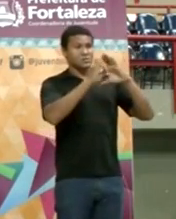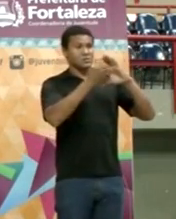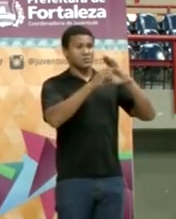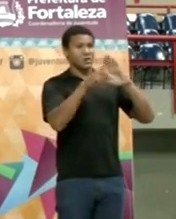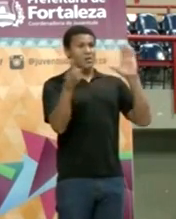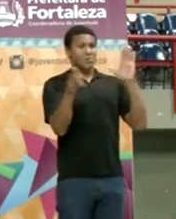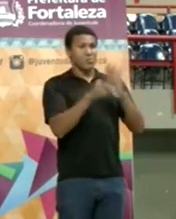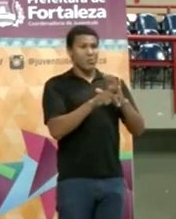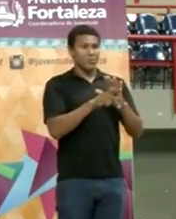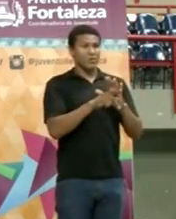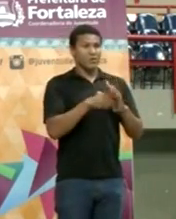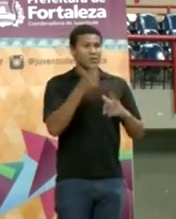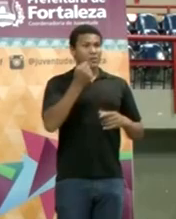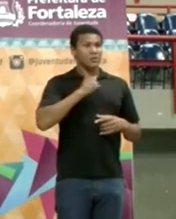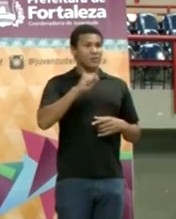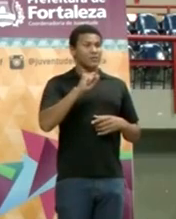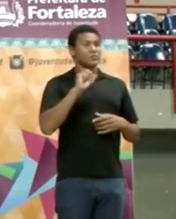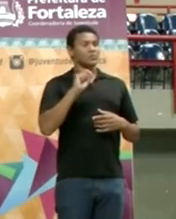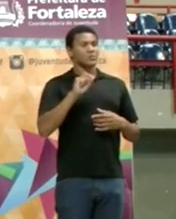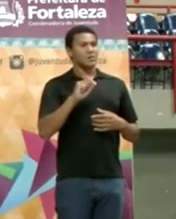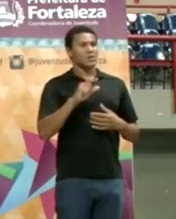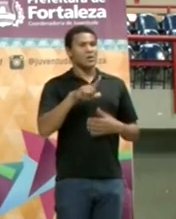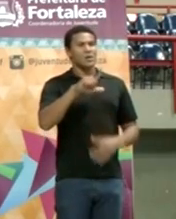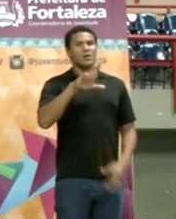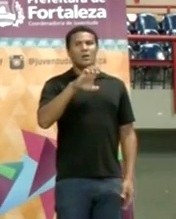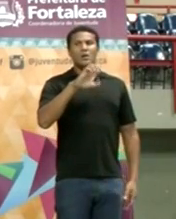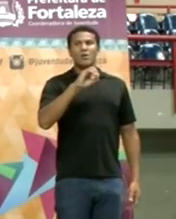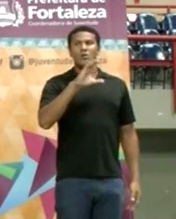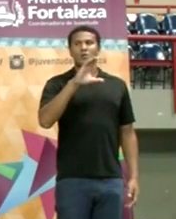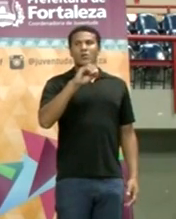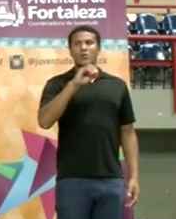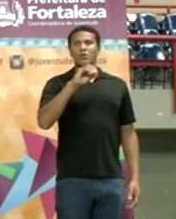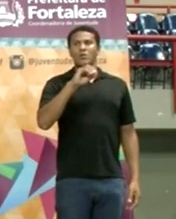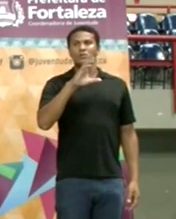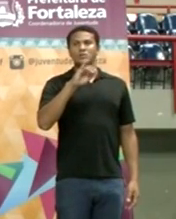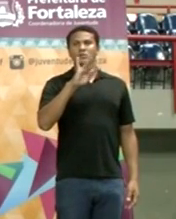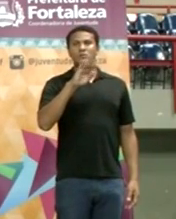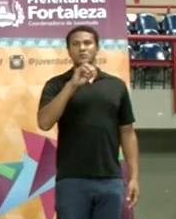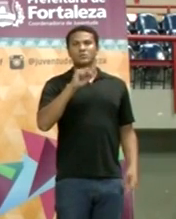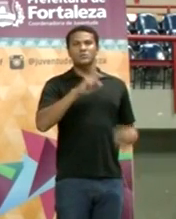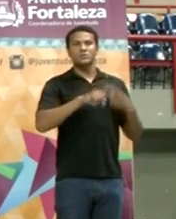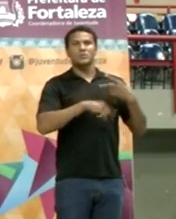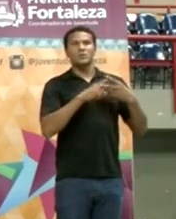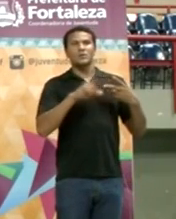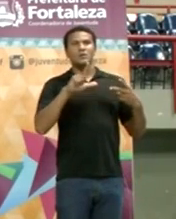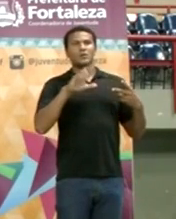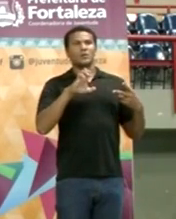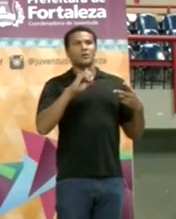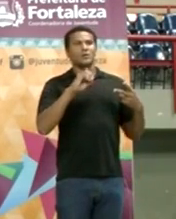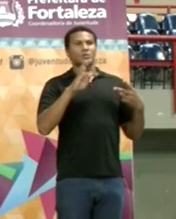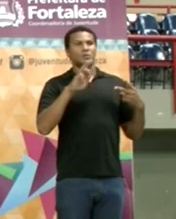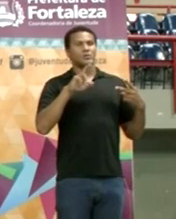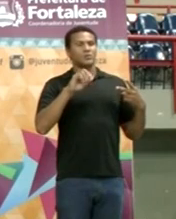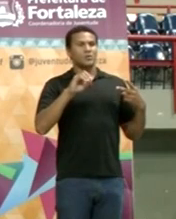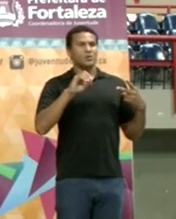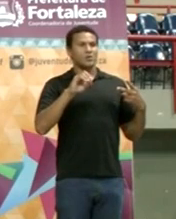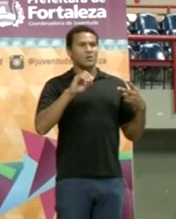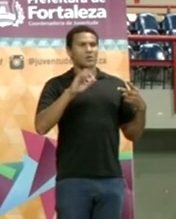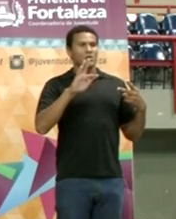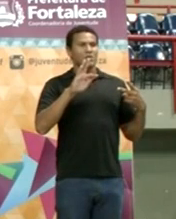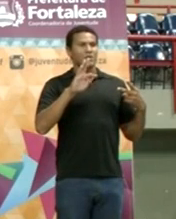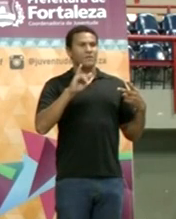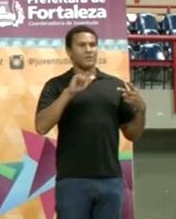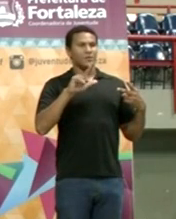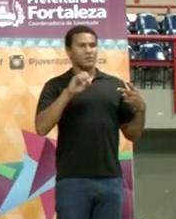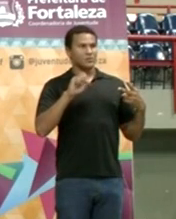são leucócitos, tá? Aí nós temos os neutrófilos, que são uma espécie de célula de